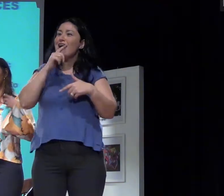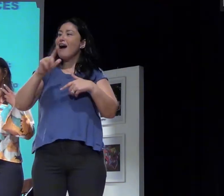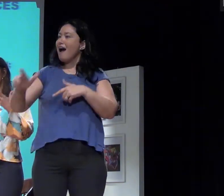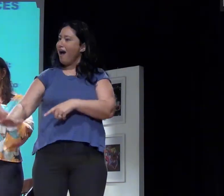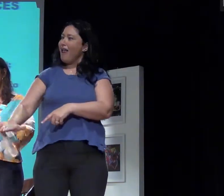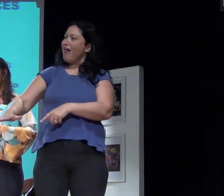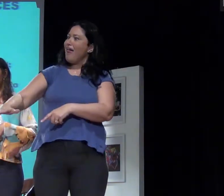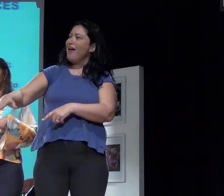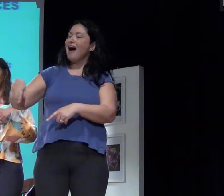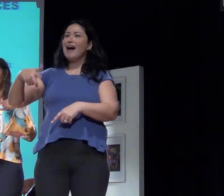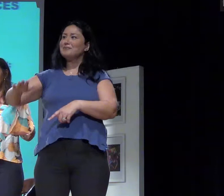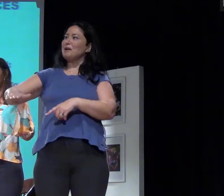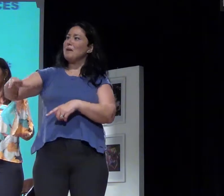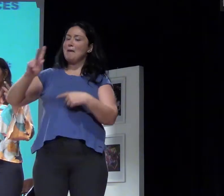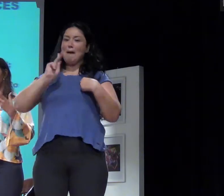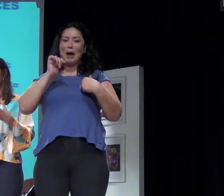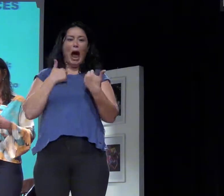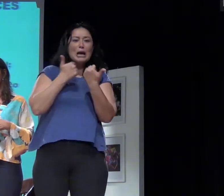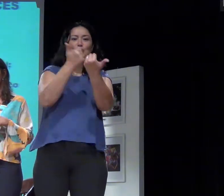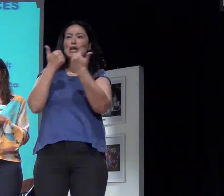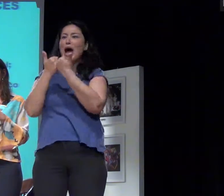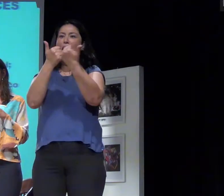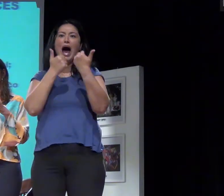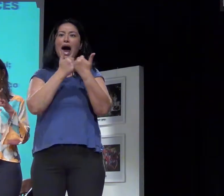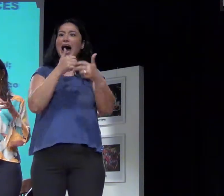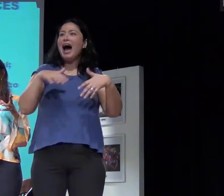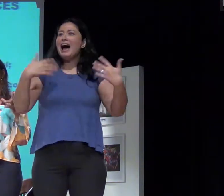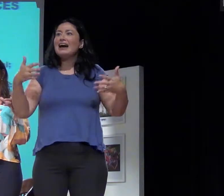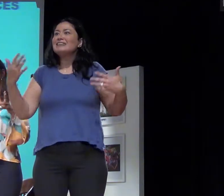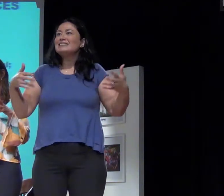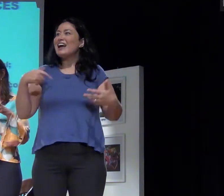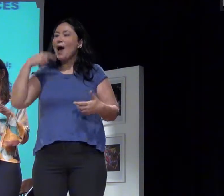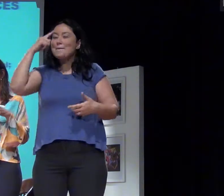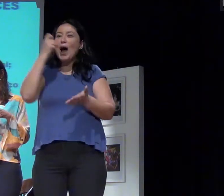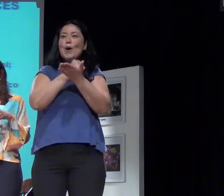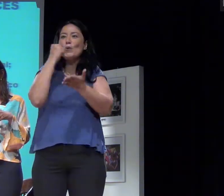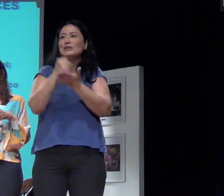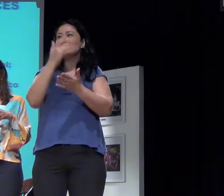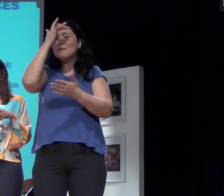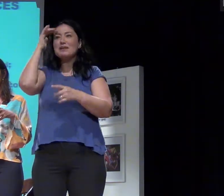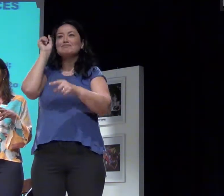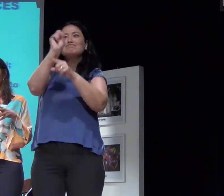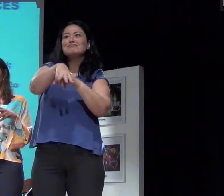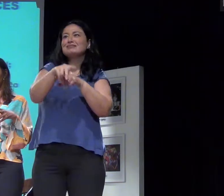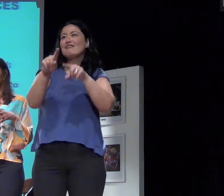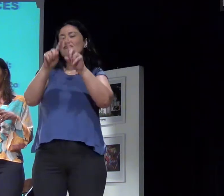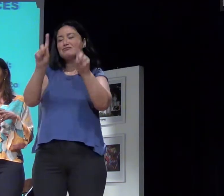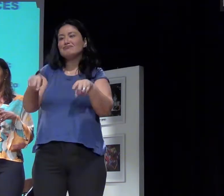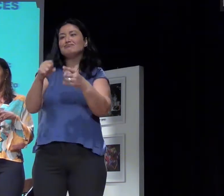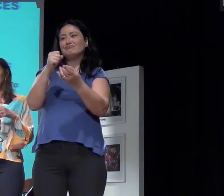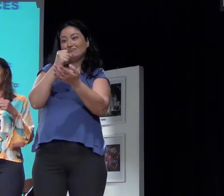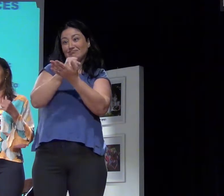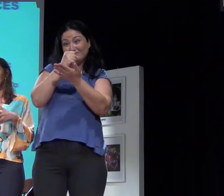vão começando a ajudar enquanto pais, e a partir do momento em que se abre um espaço para a contratação de servidores